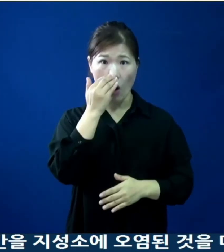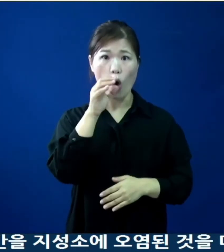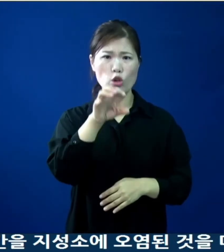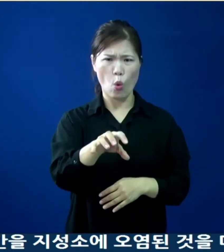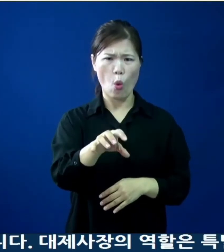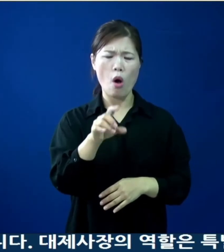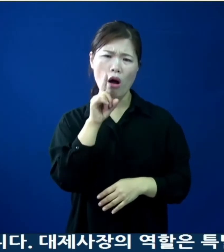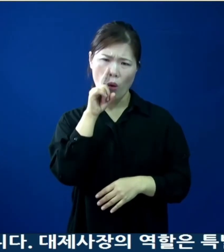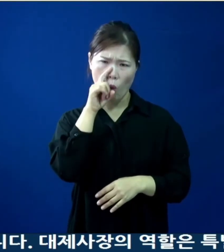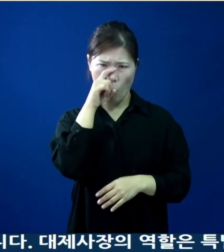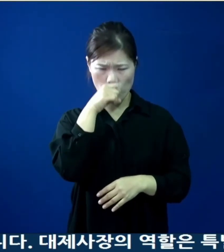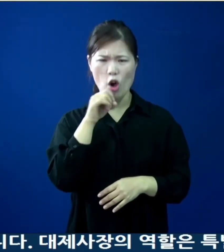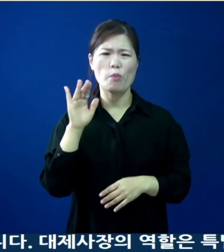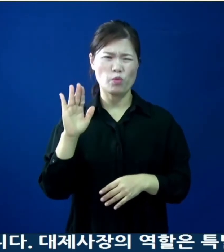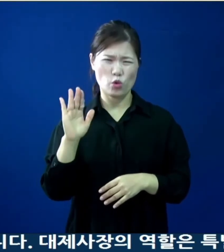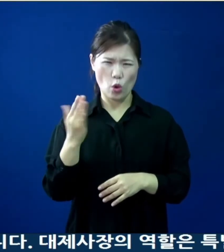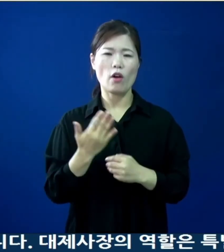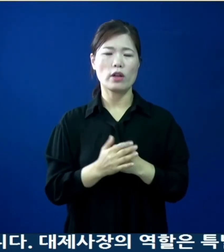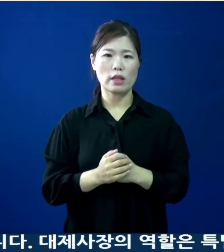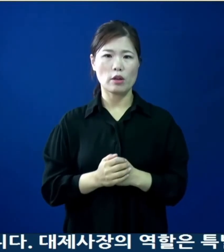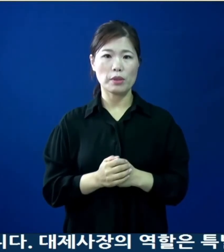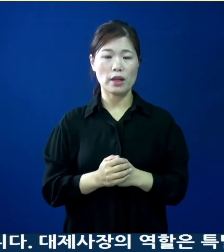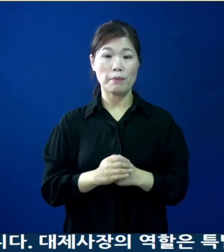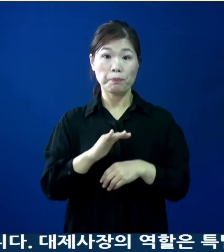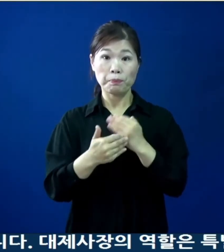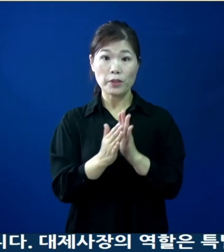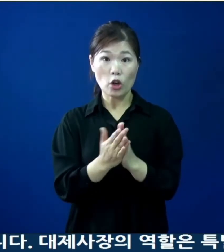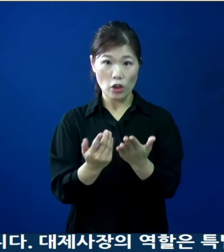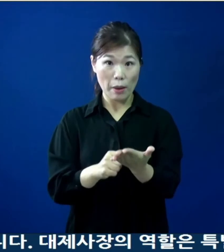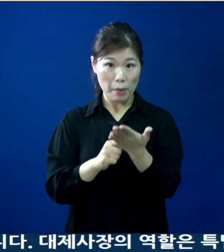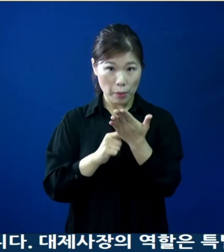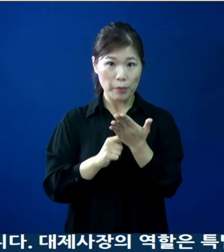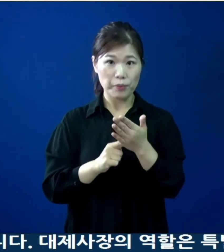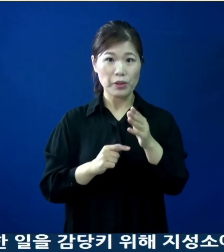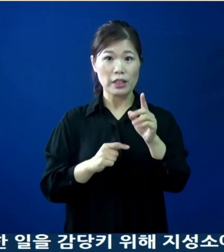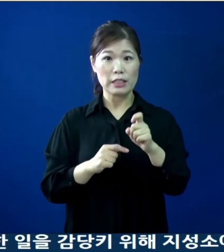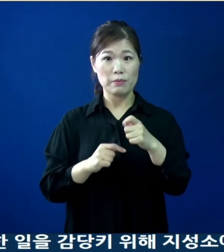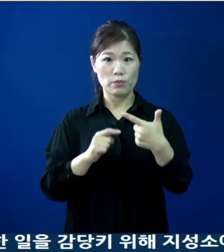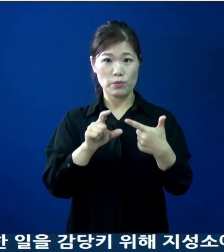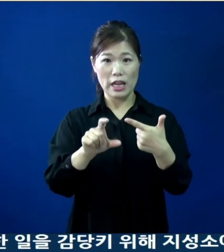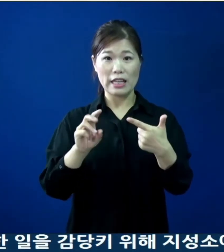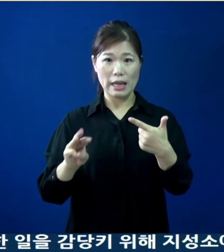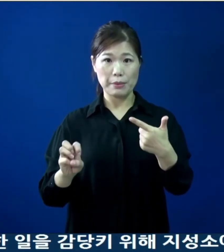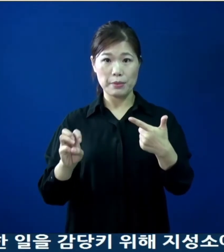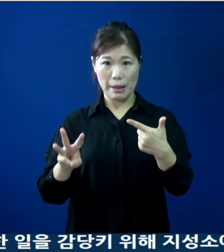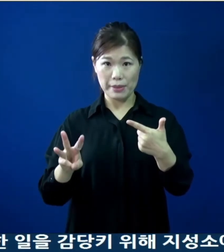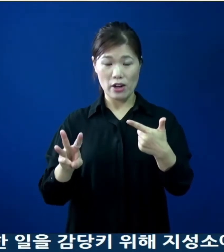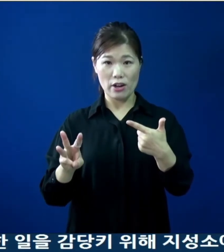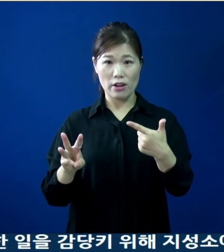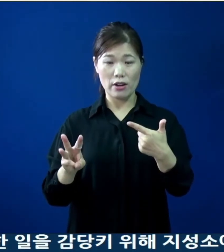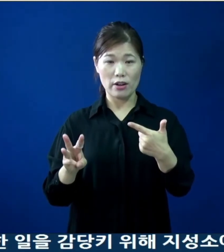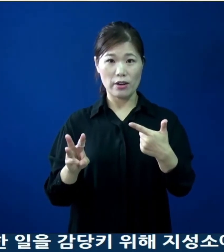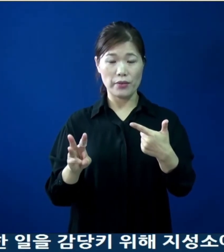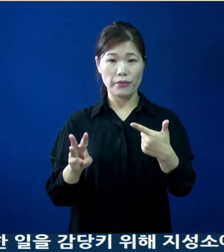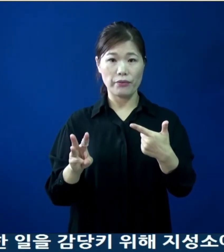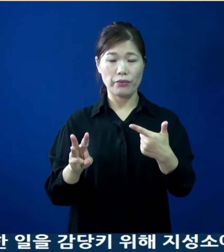오염되어졌다는 사실입니다. 성경을 보고 한번 확인했으면 좋겠습니다. 33절 오늘 본문입니다. 33절